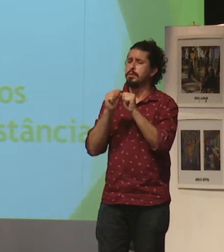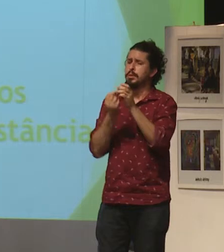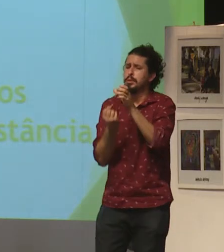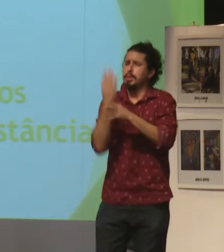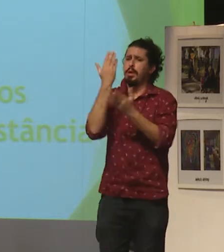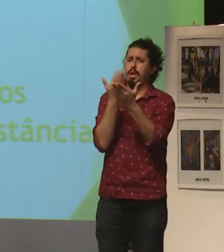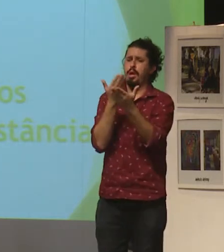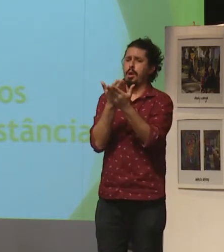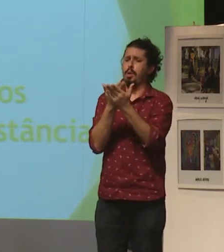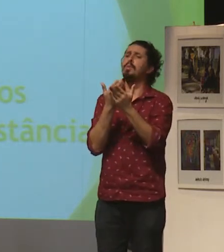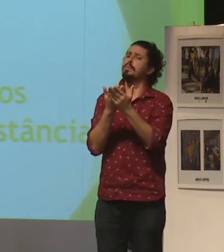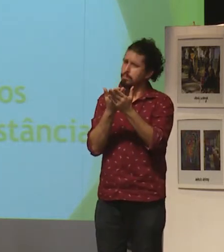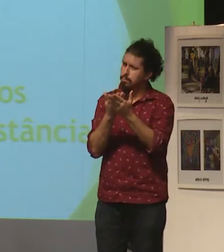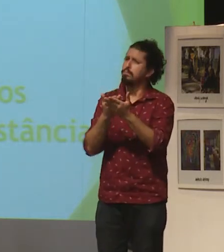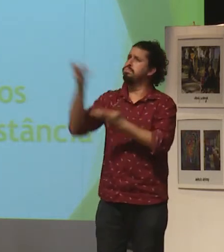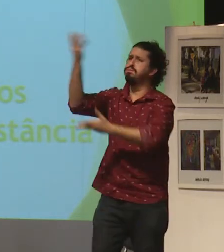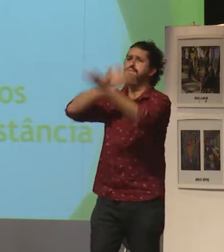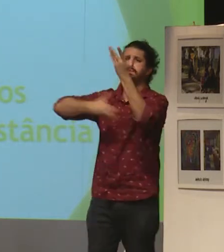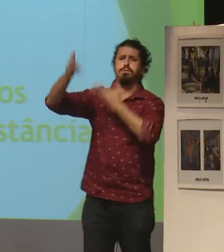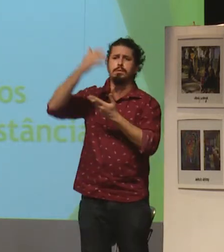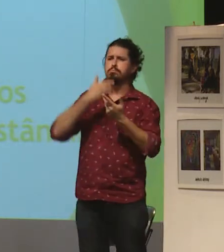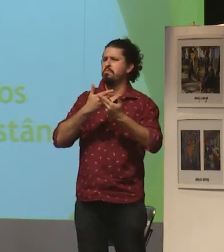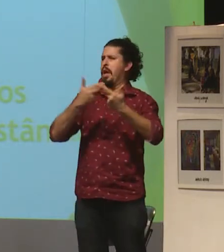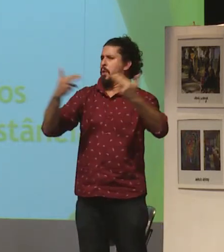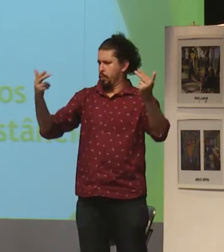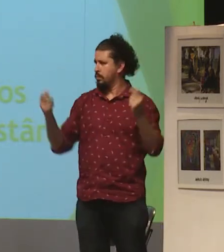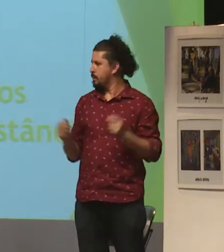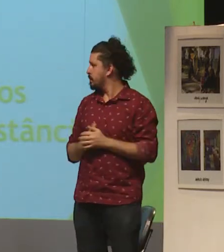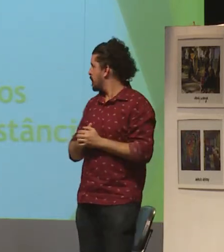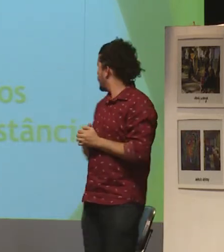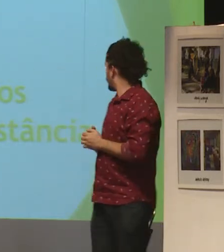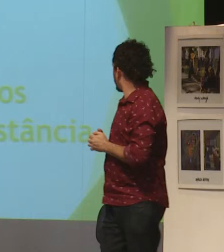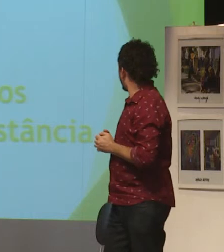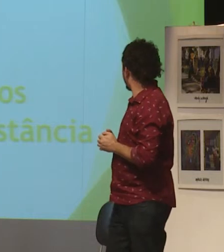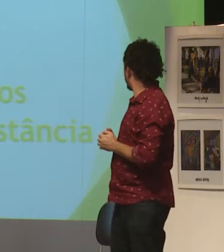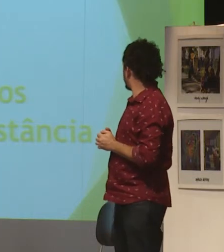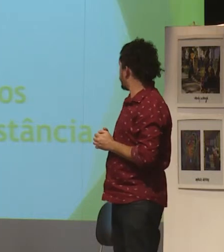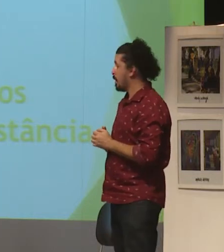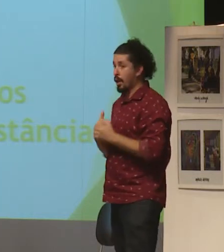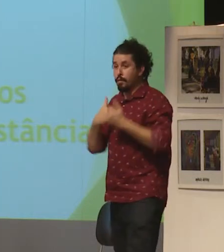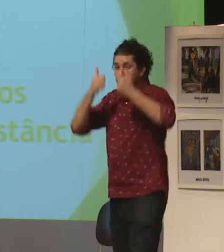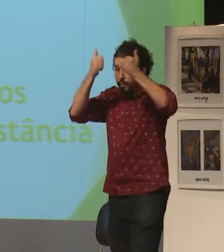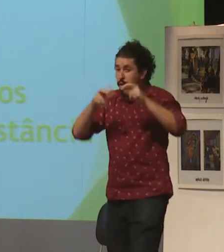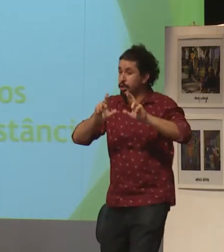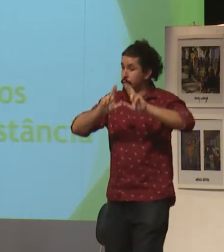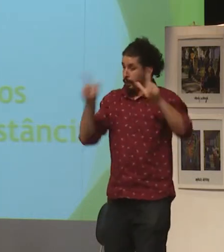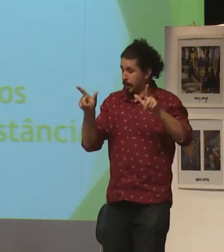você jogar isso para qualquer canto. Você pode estudar em qualquer lugar do mundo. Tem várias possibilidades. Eu vou estar